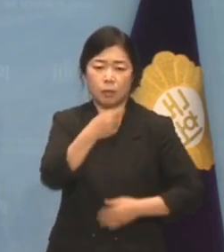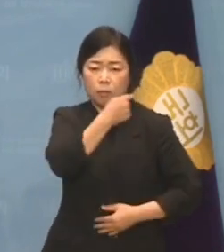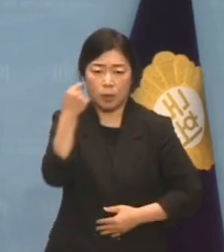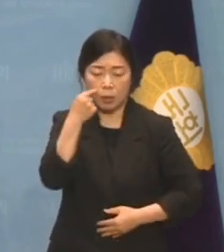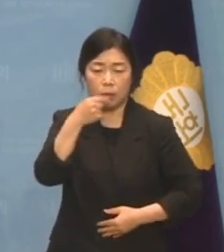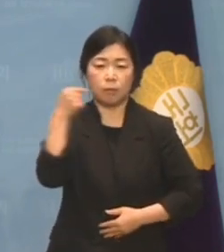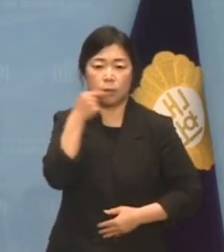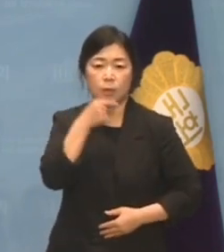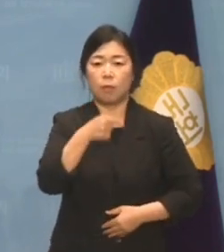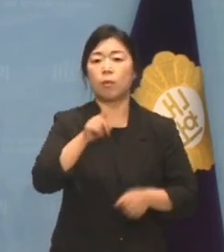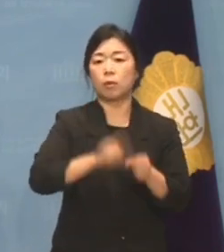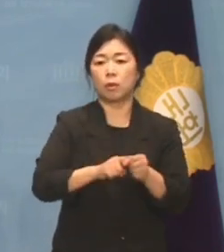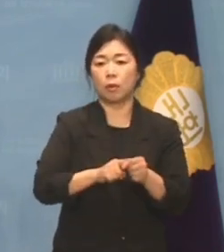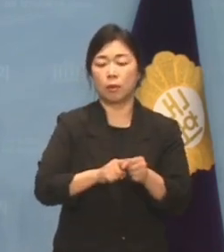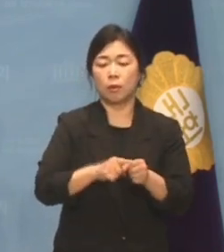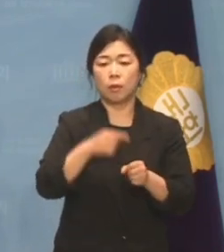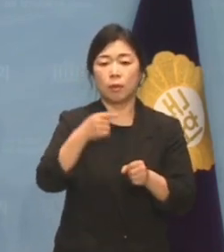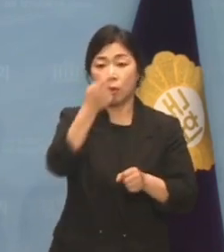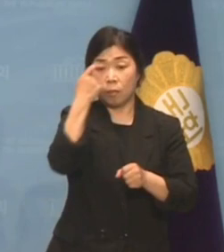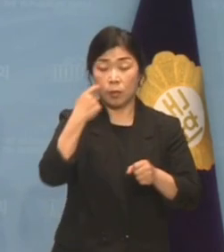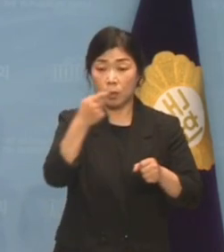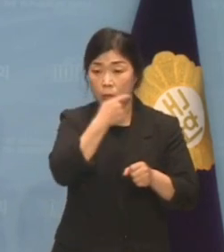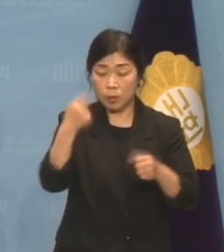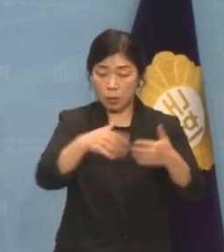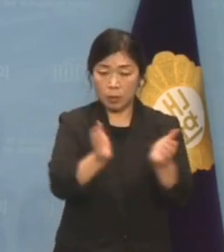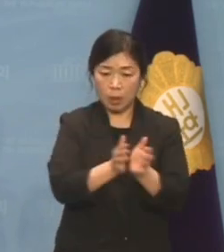위한 검증단 파견이 필요하다.